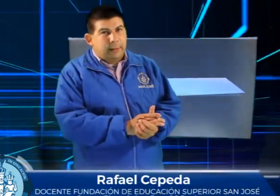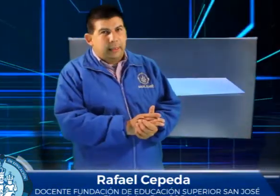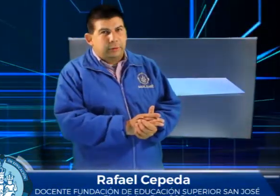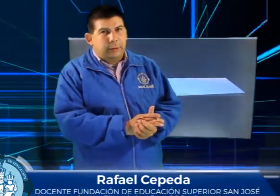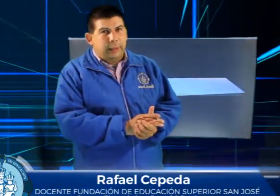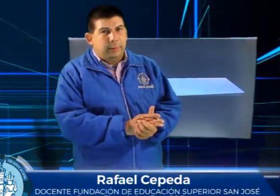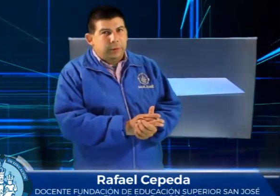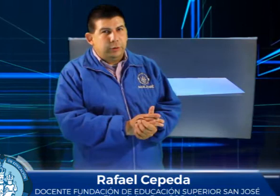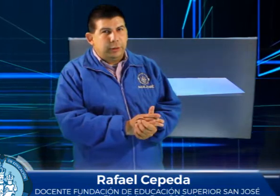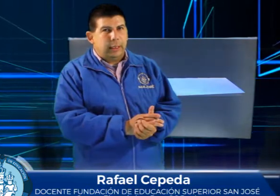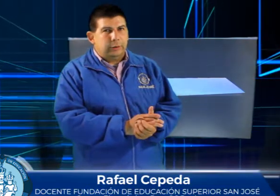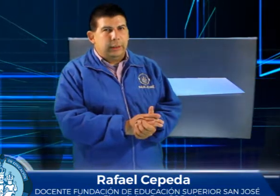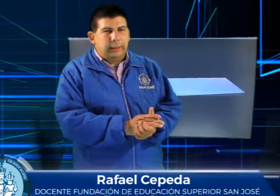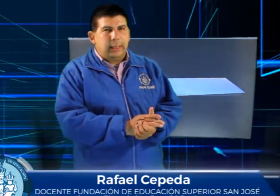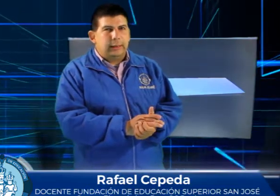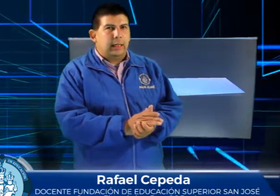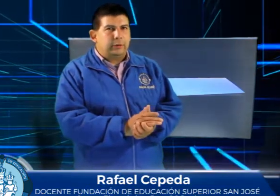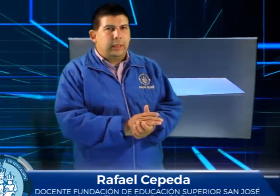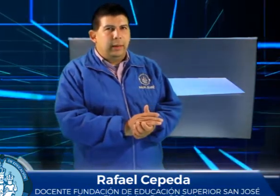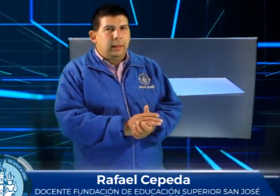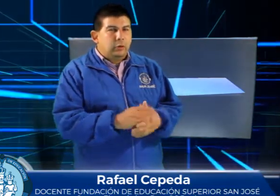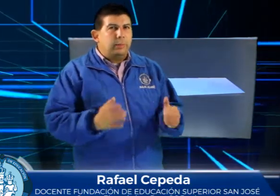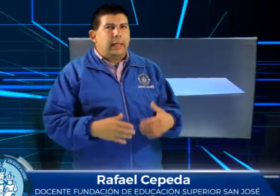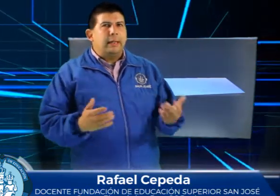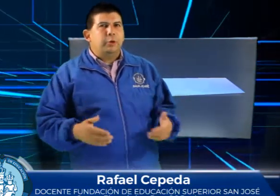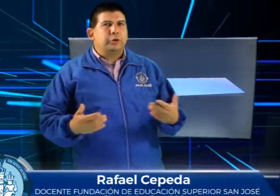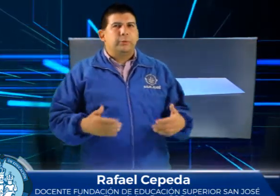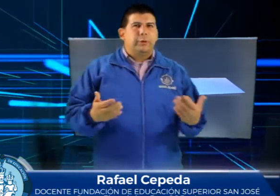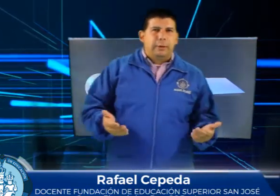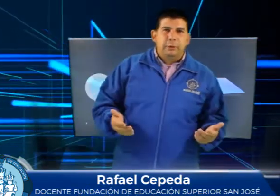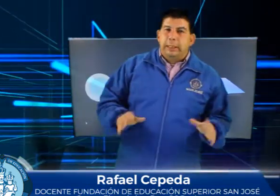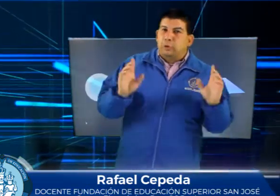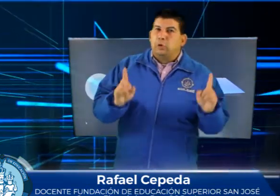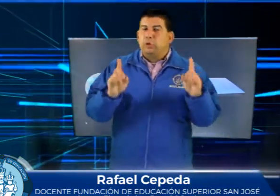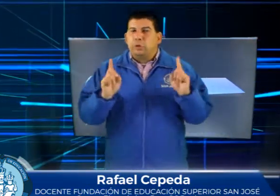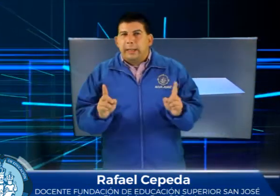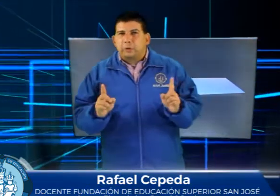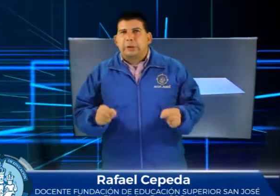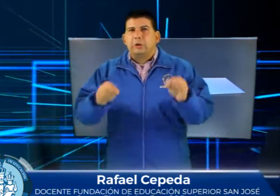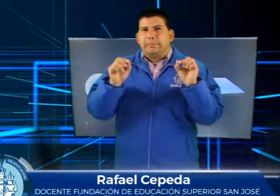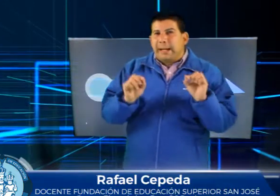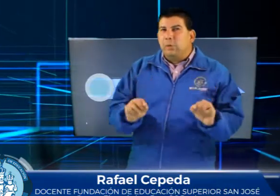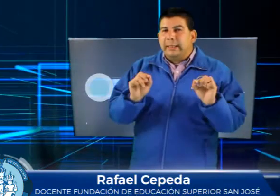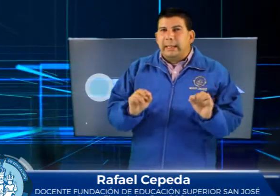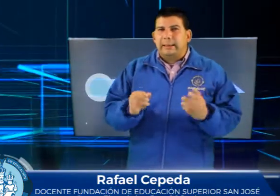declaración de impuestos declaración de renta declaración de iva toca mirar qué impuestos estamos hablando todos los ciudadanos mayores de edad que